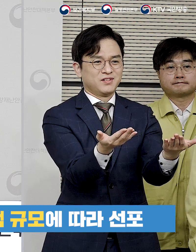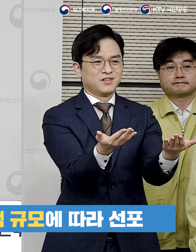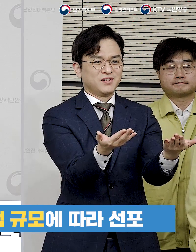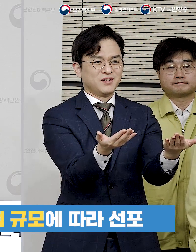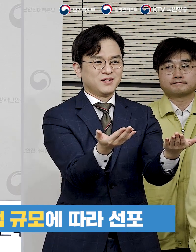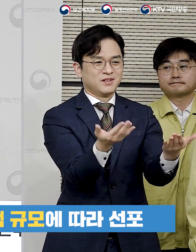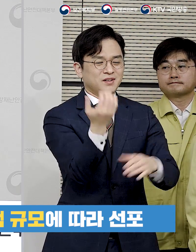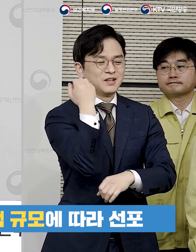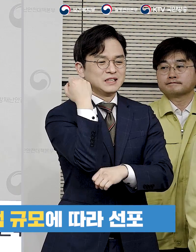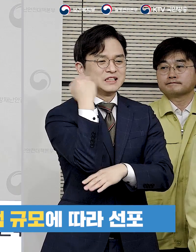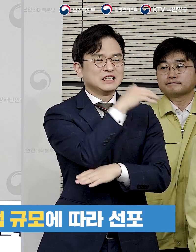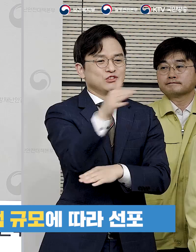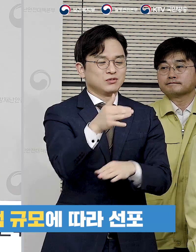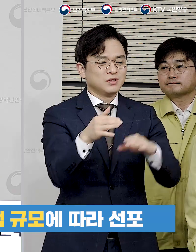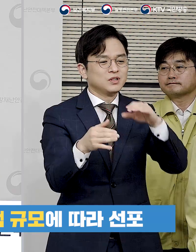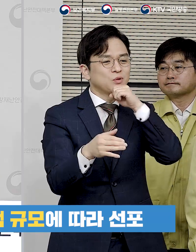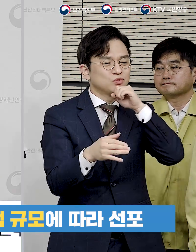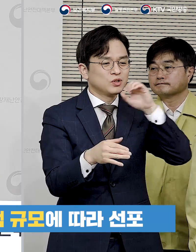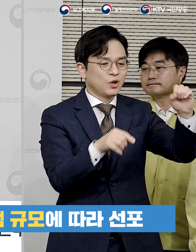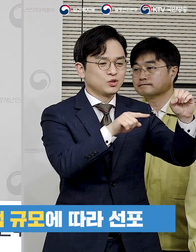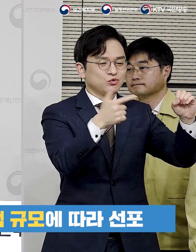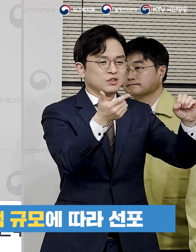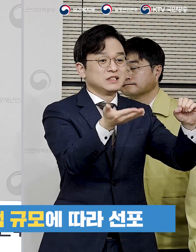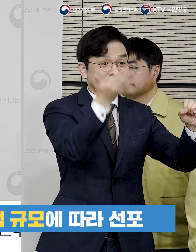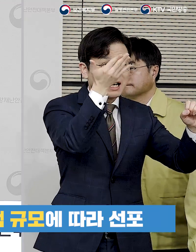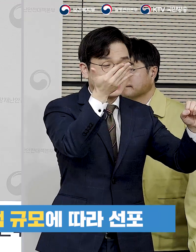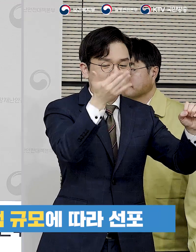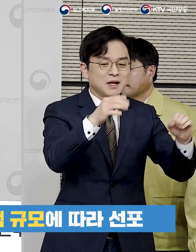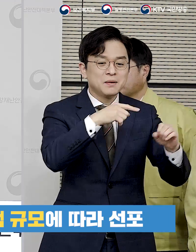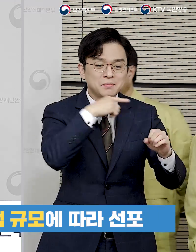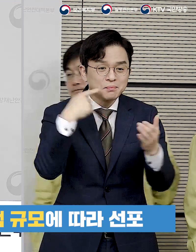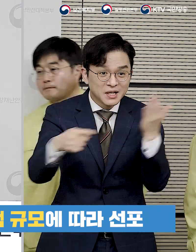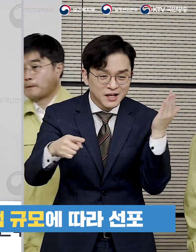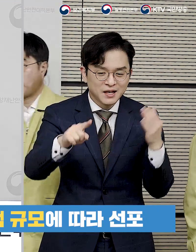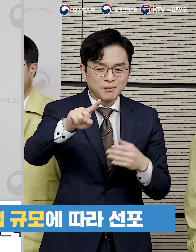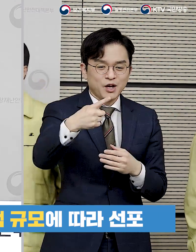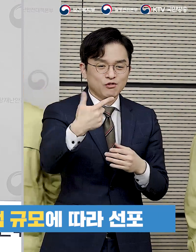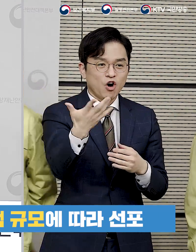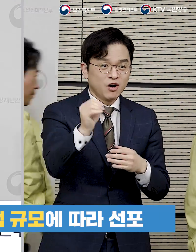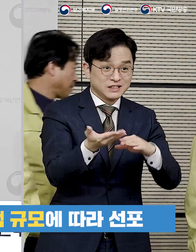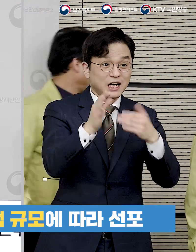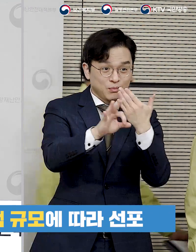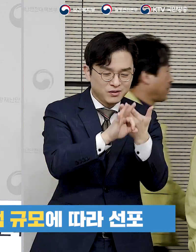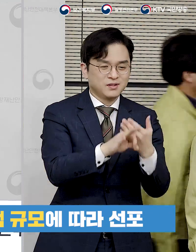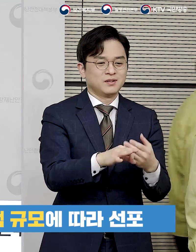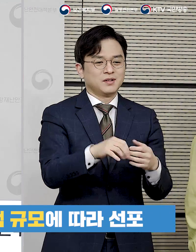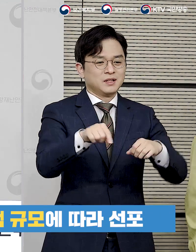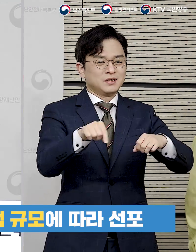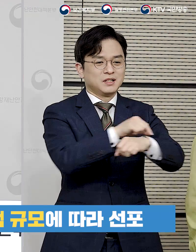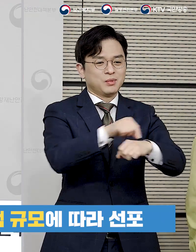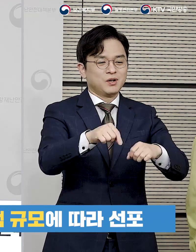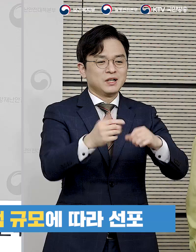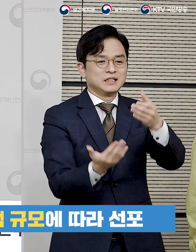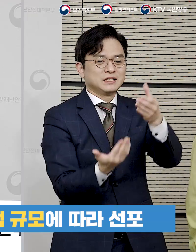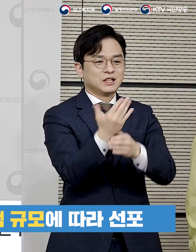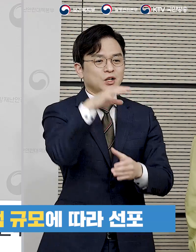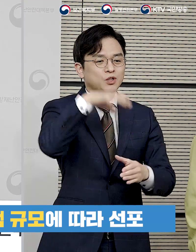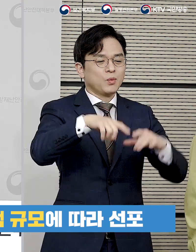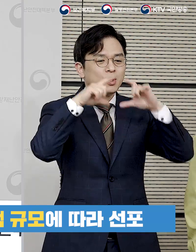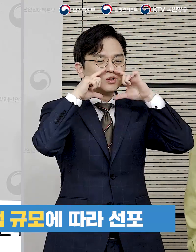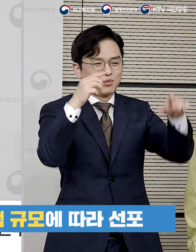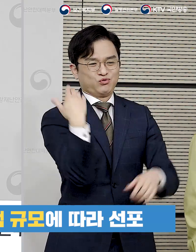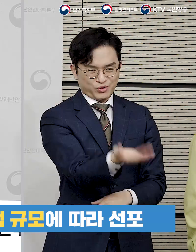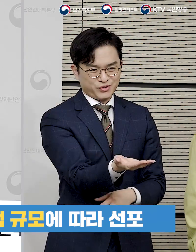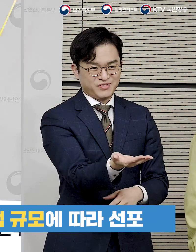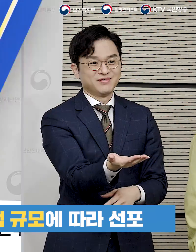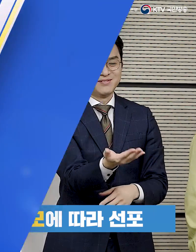될 수 있습니다. 그래서 그 재정력 지수에 따라 피해액이 얼마가 되는지 그 기준을 넘으면은 이제 특별 재난 지역으로